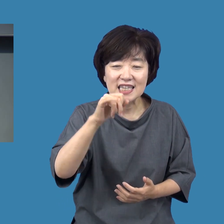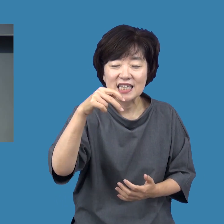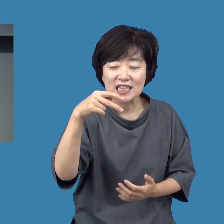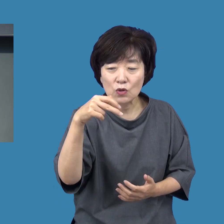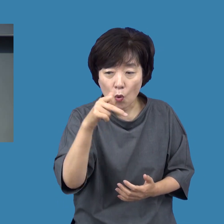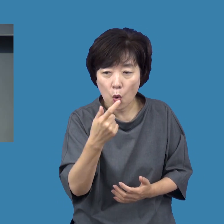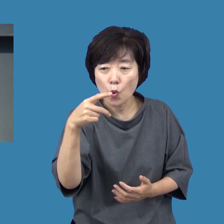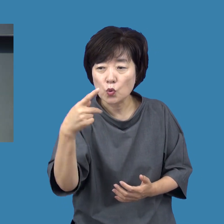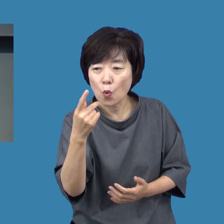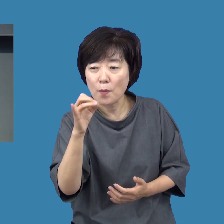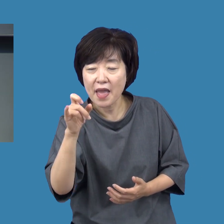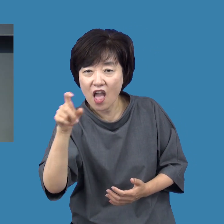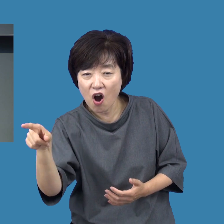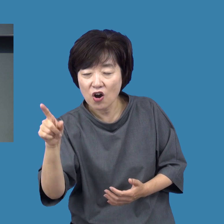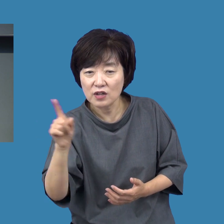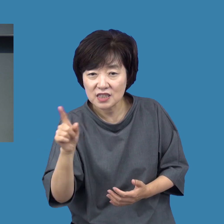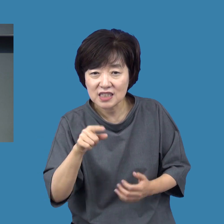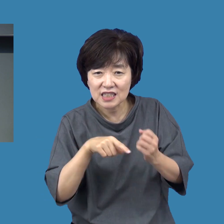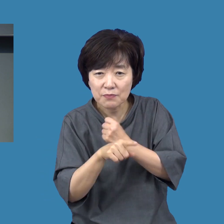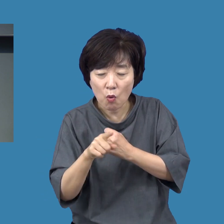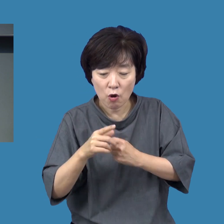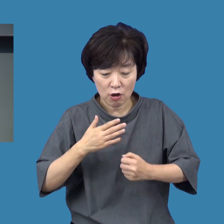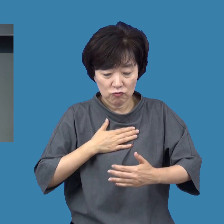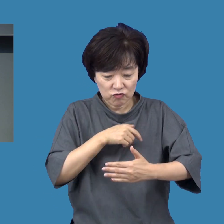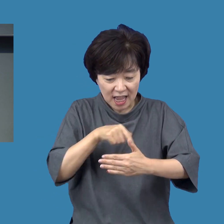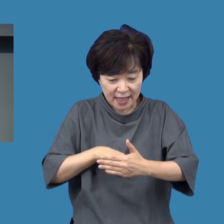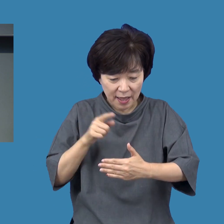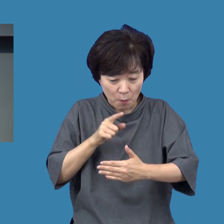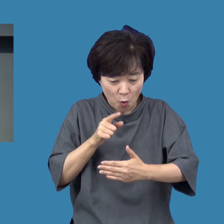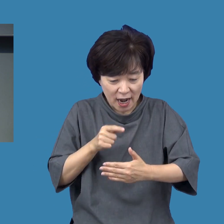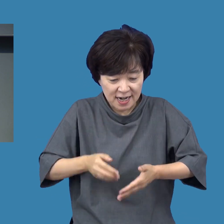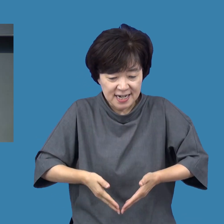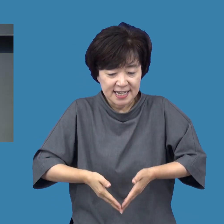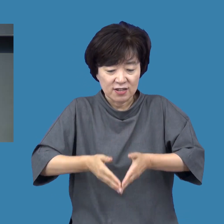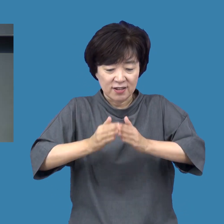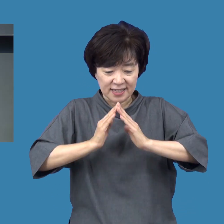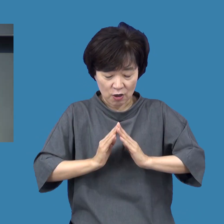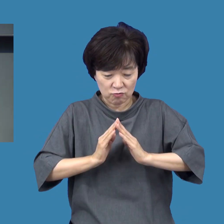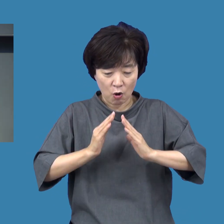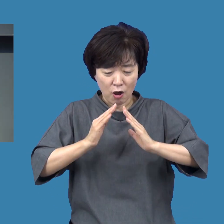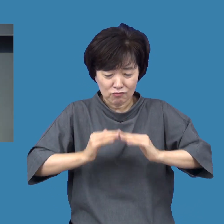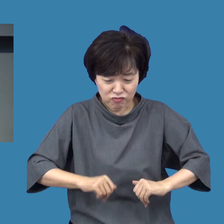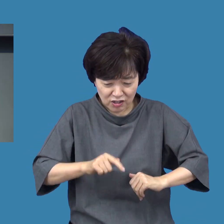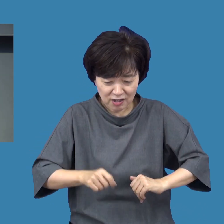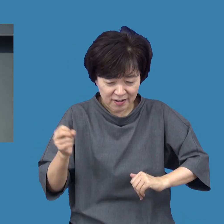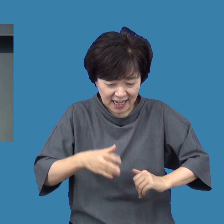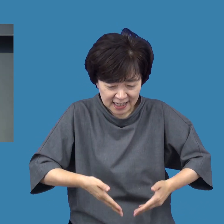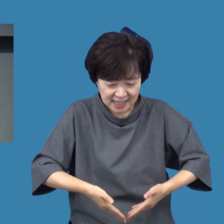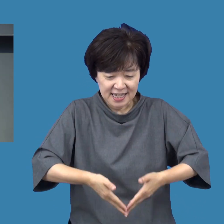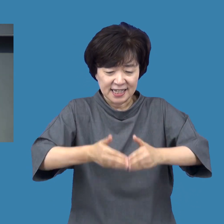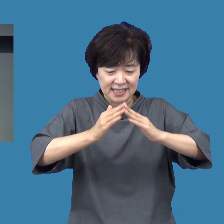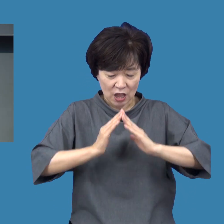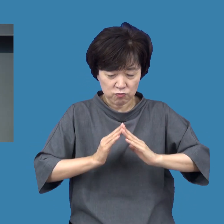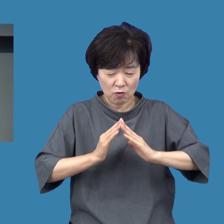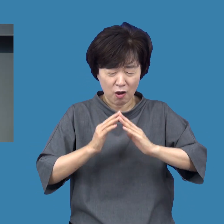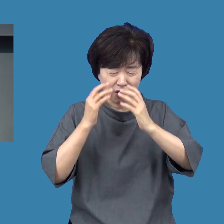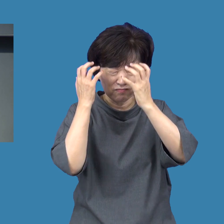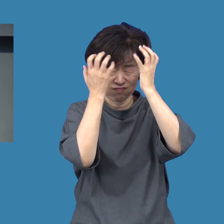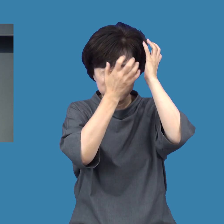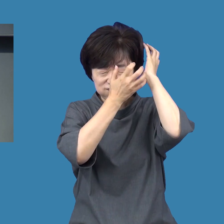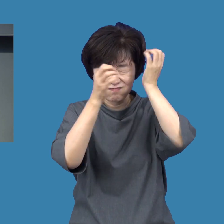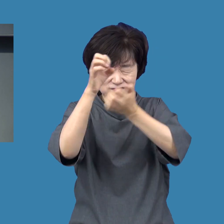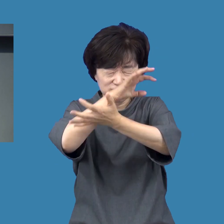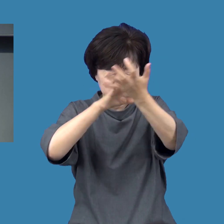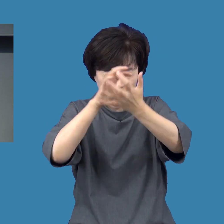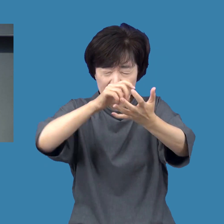우리 안에 무언가를 일으켜 세우고 무너져 있던 것을 다시 세우고 혼란스럽던 것은